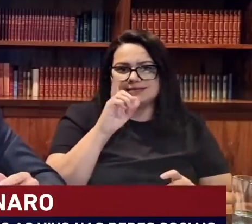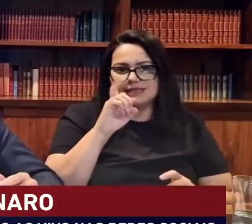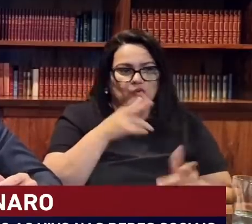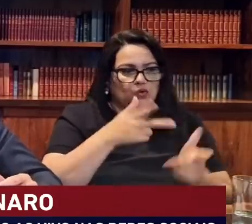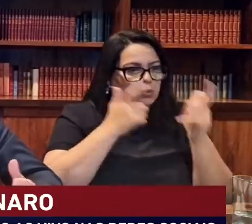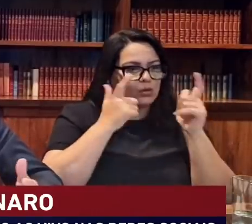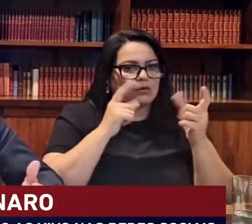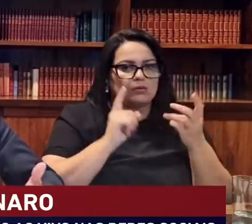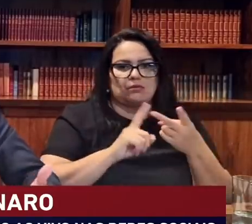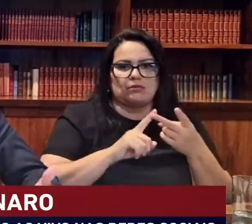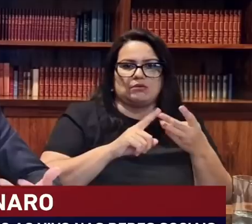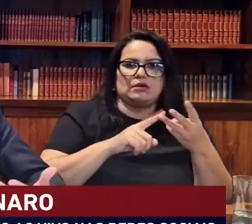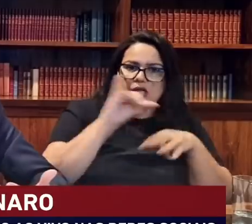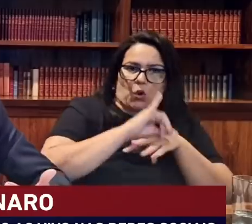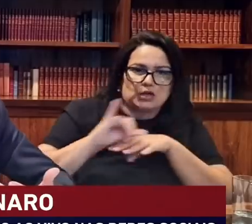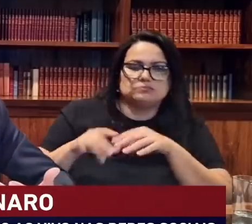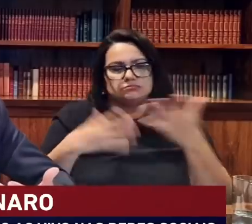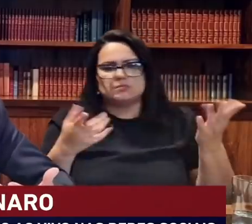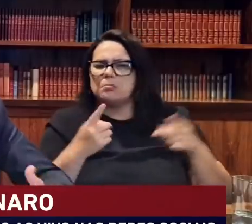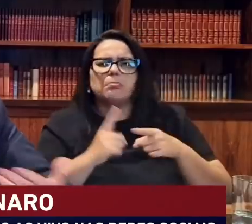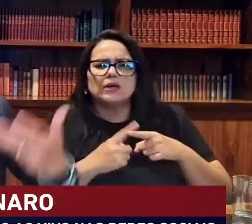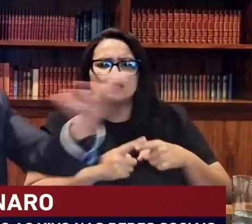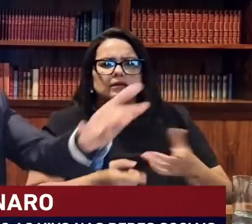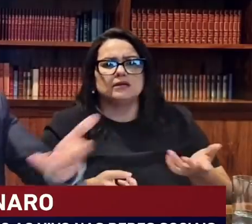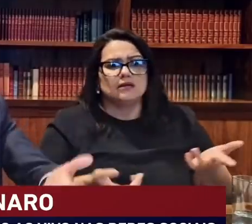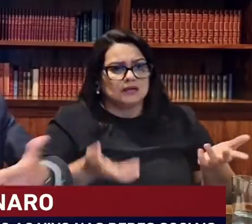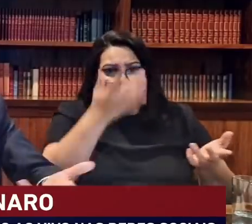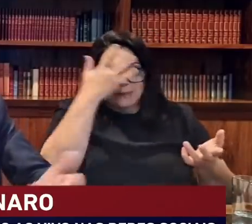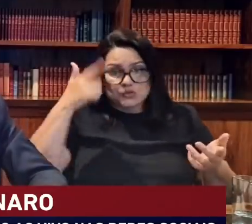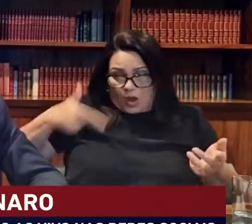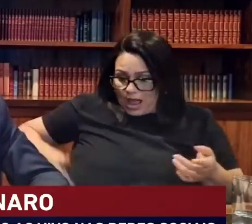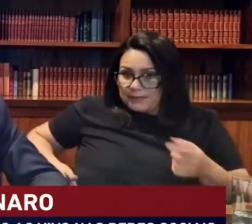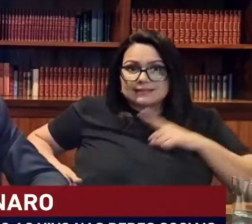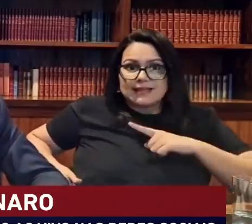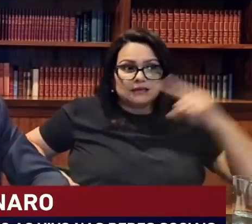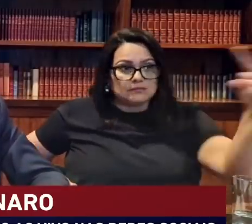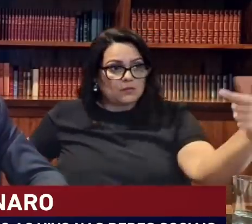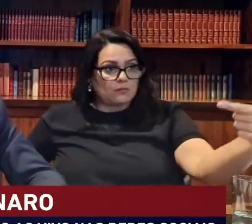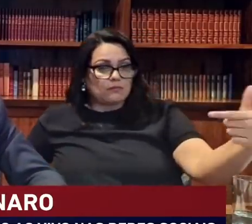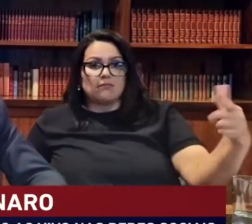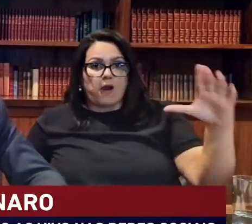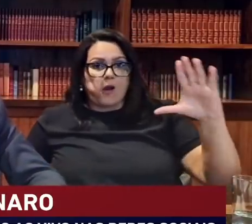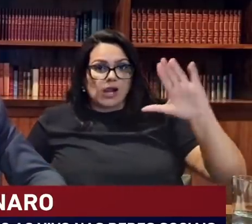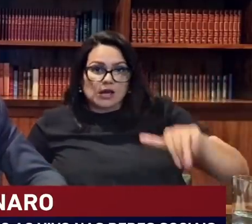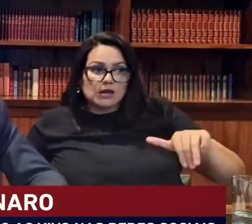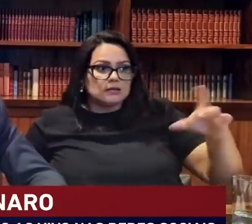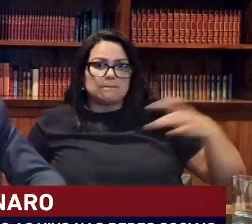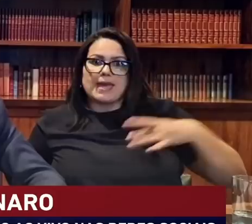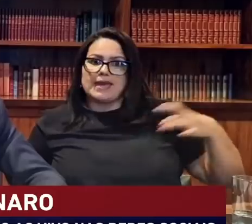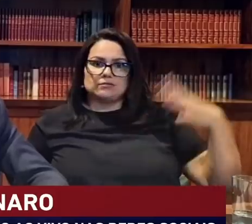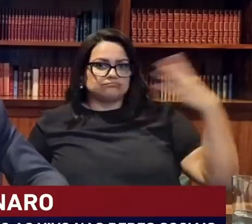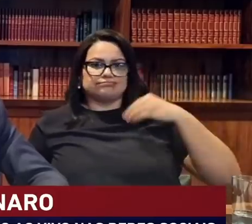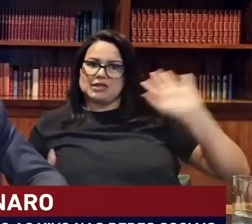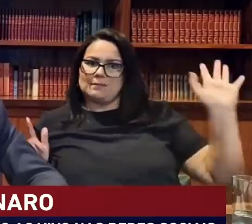Tá? Então a arma de fogo inibe o outro lado de fazer uma besteira. E esse pessoal, alguns no Senado,